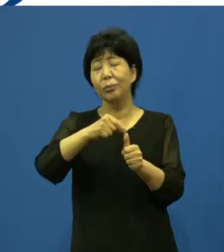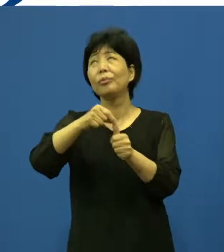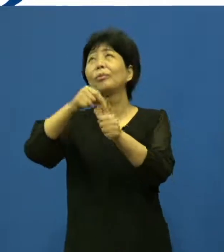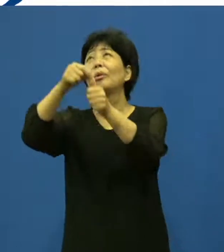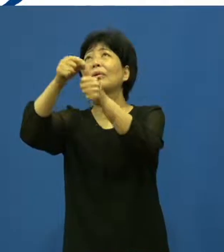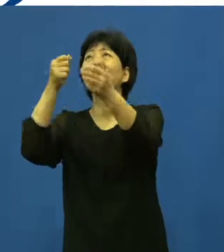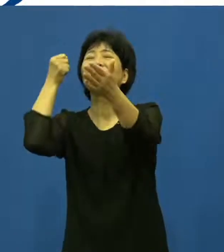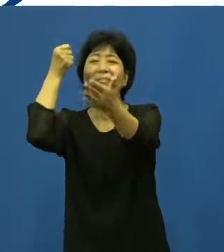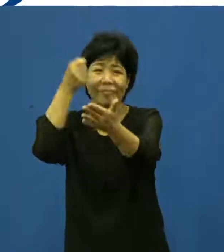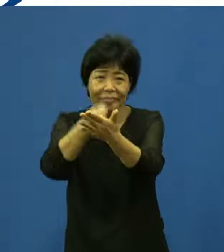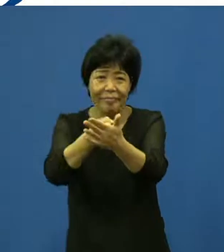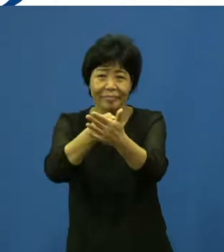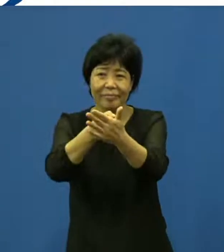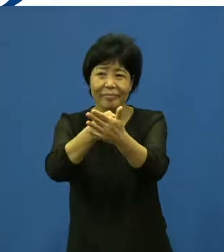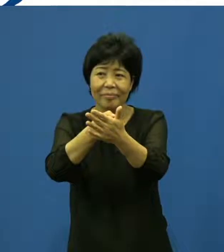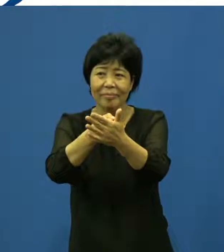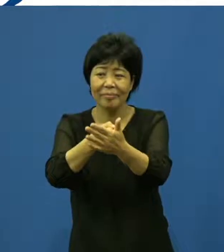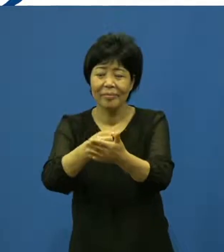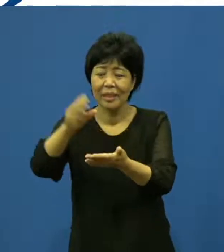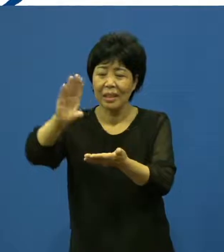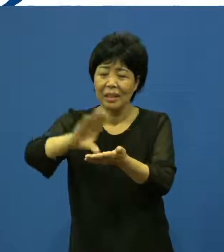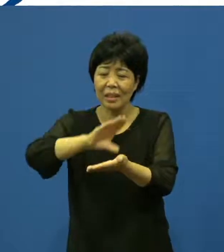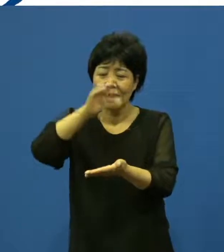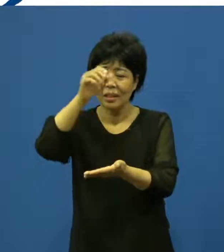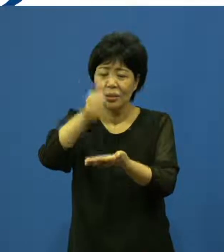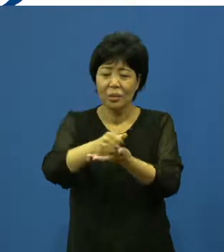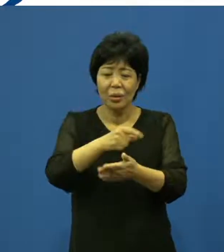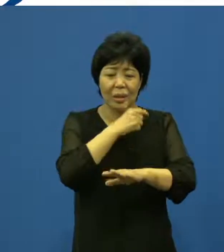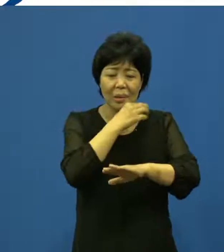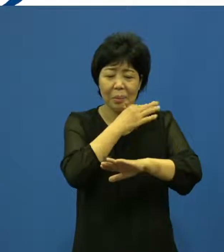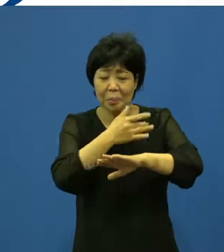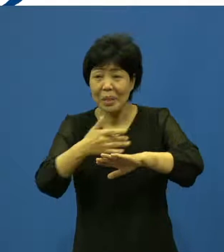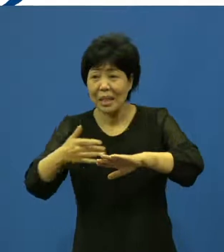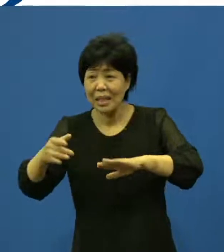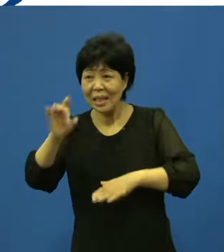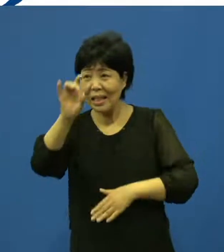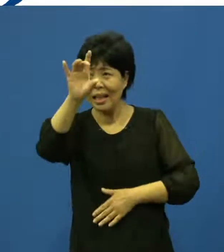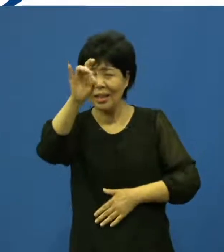그리스도의 십자가의 피로 덮지 못할 죄는 없습니다. 충분합니다.